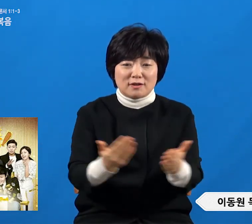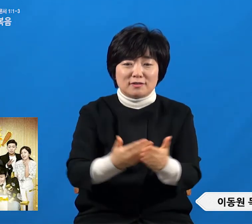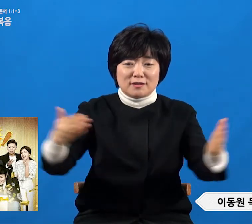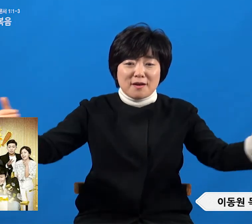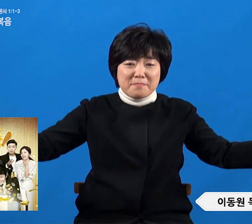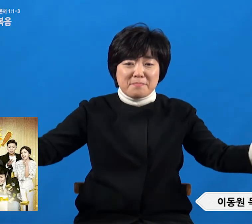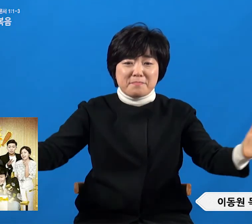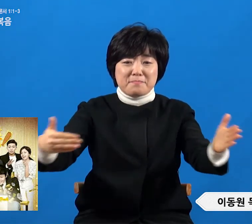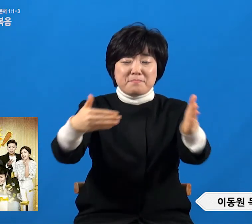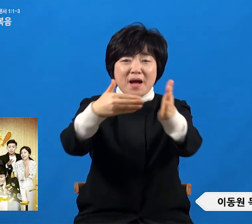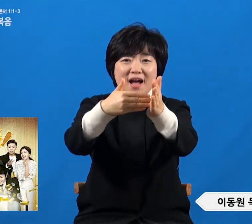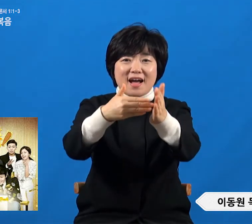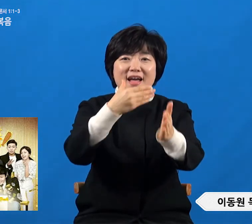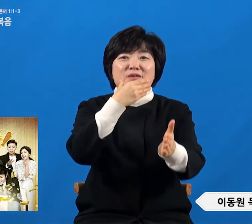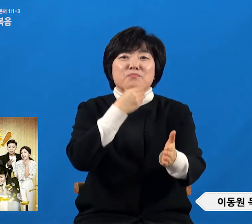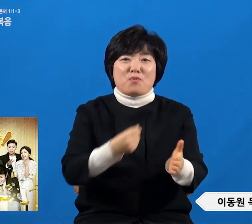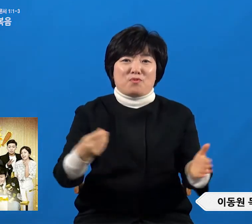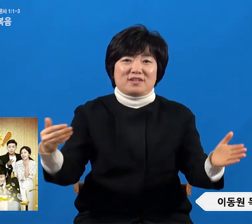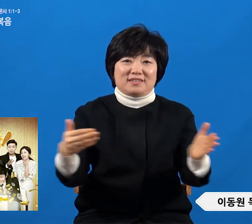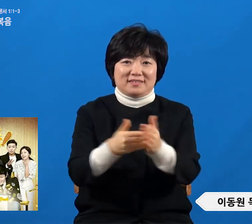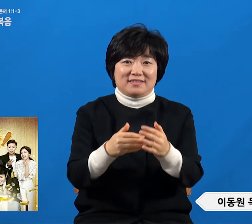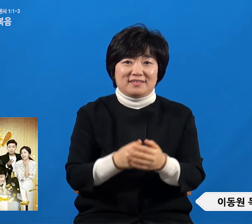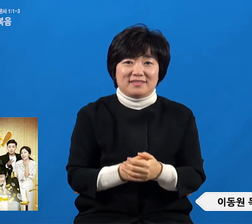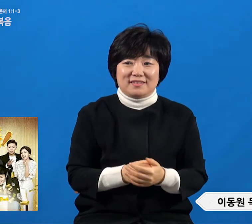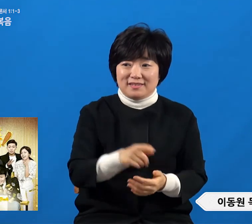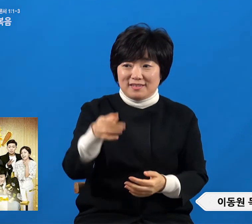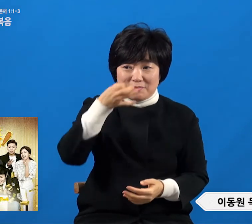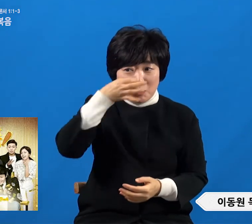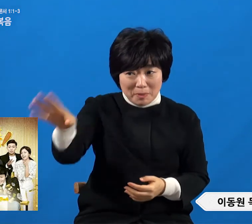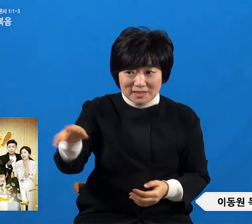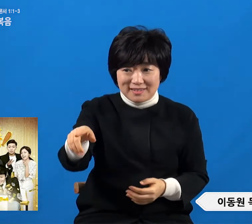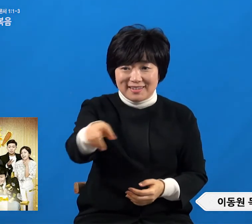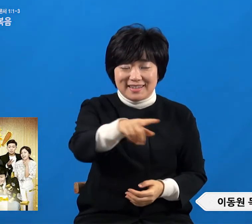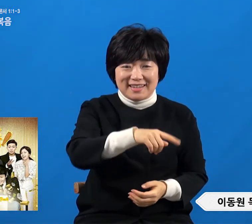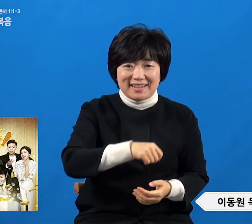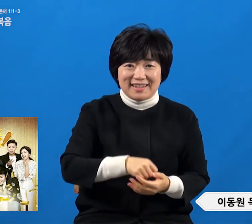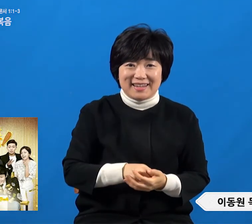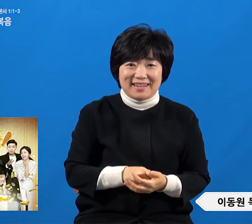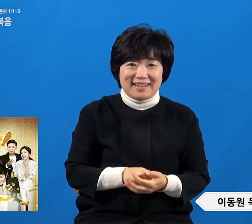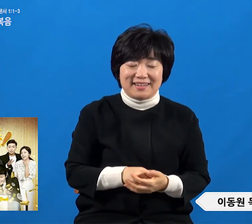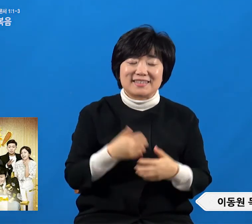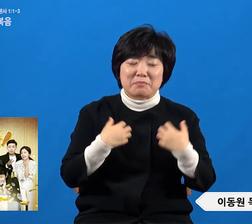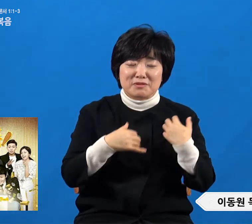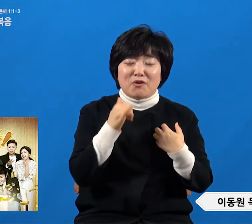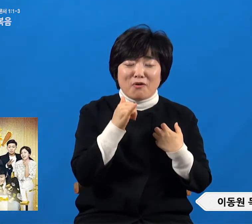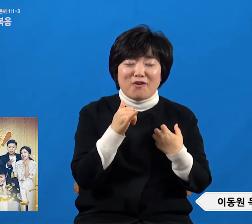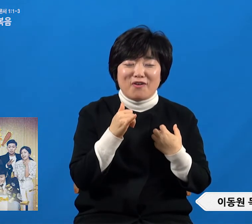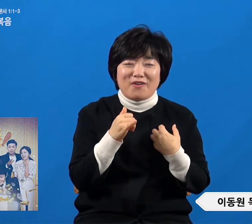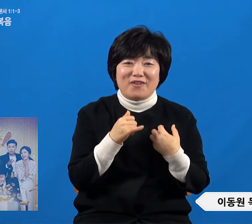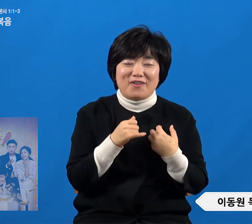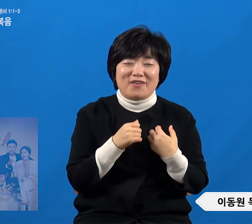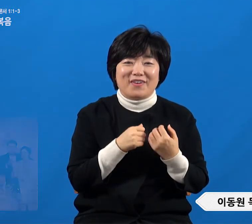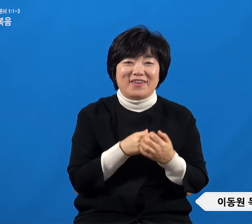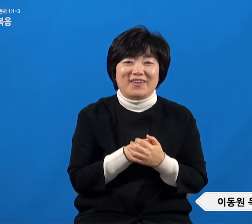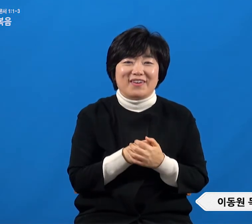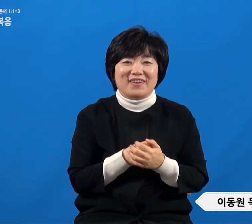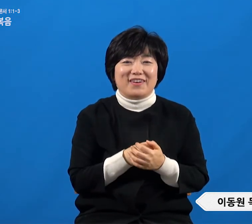해피엔딩으로 끝나지 않았습니까? 봤어야 알지. 네, 보세요. 재밌더라고.